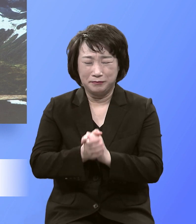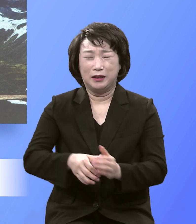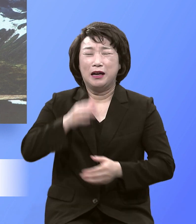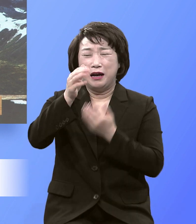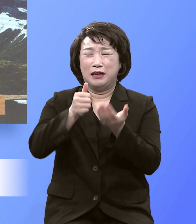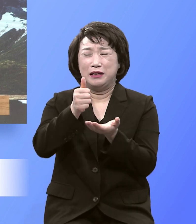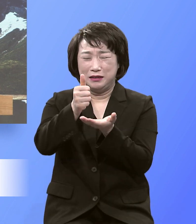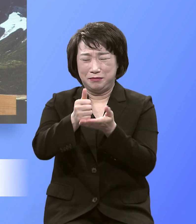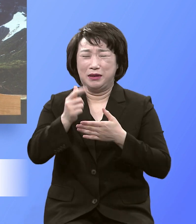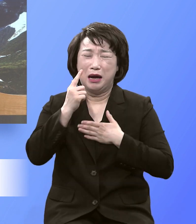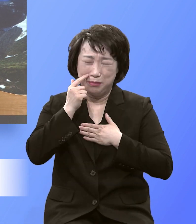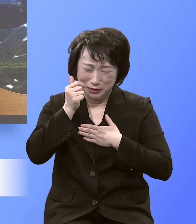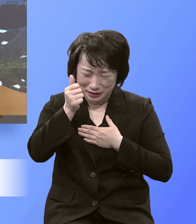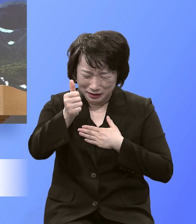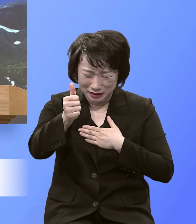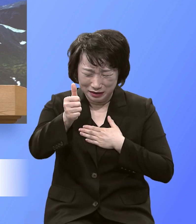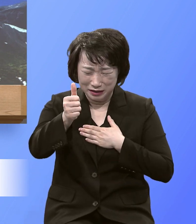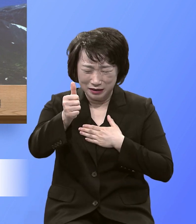하나님 우리 아버지,